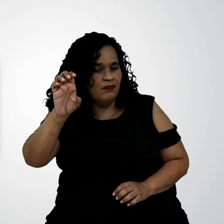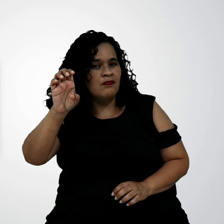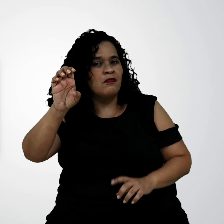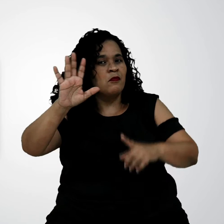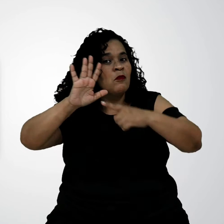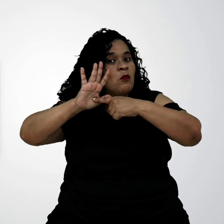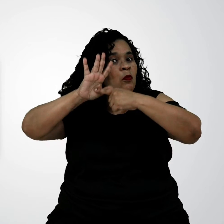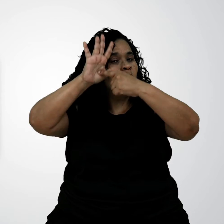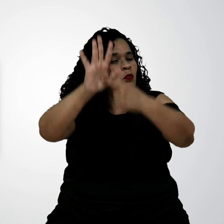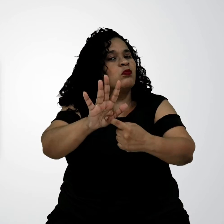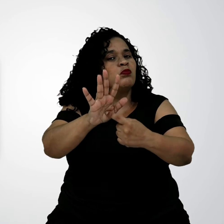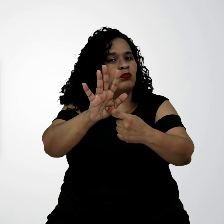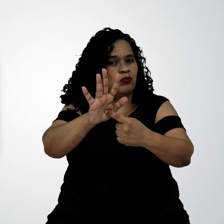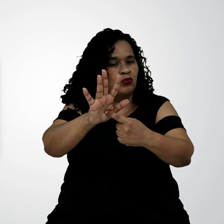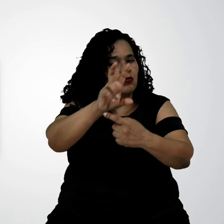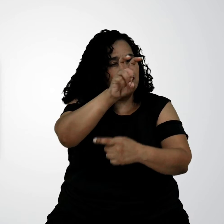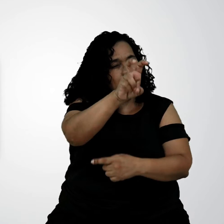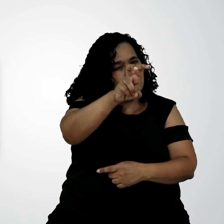olha só,